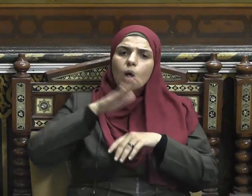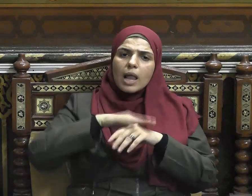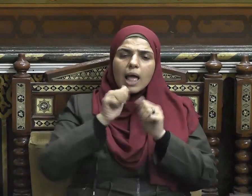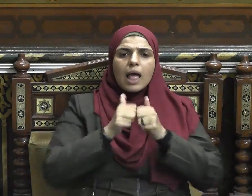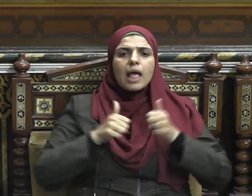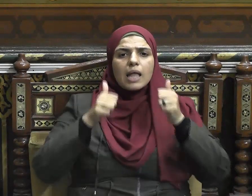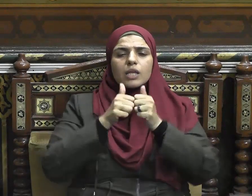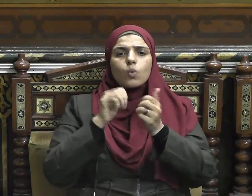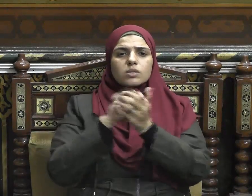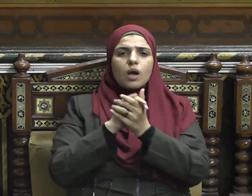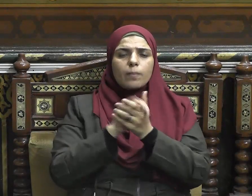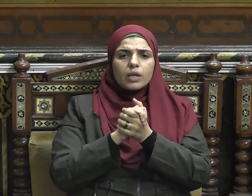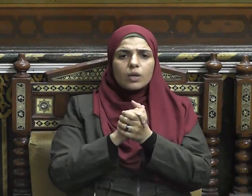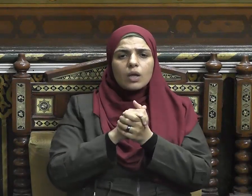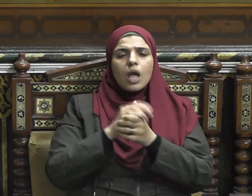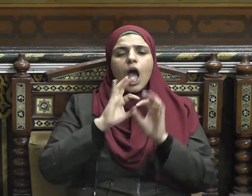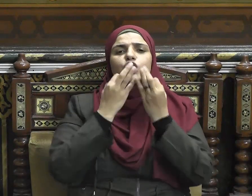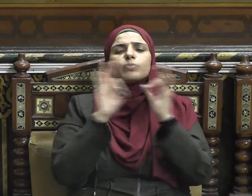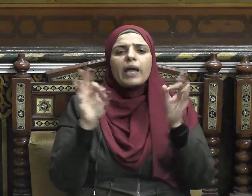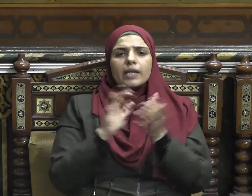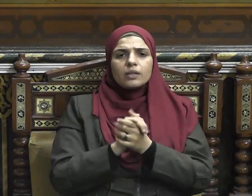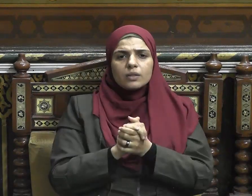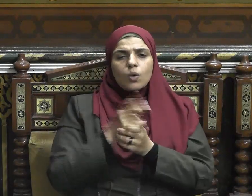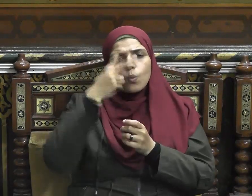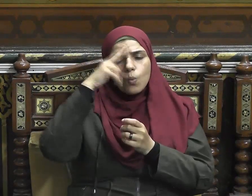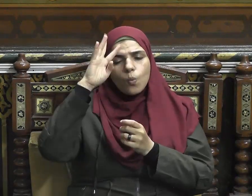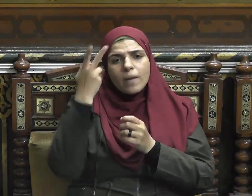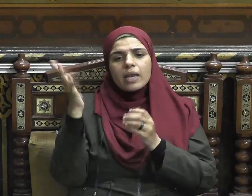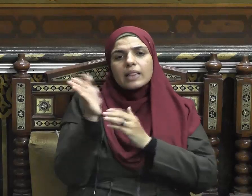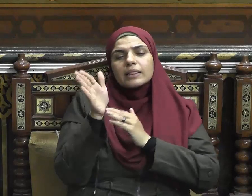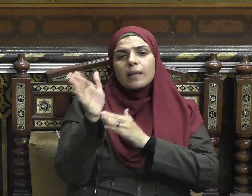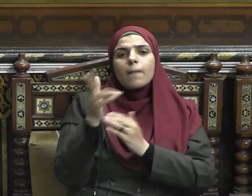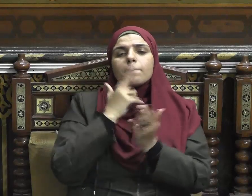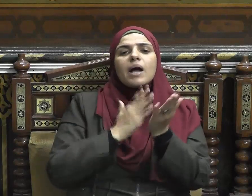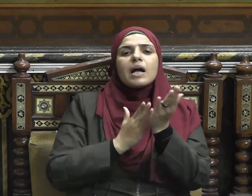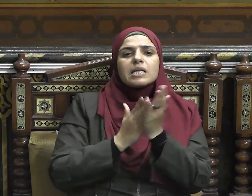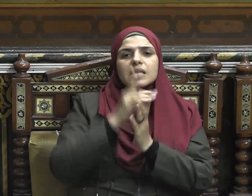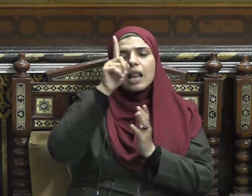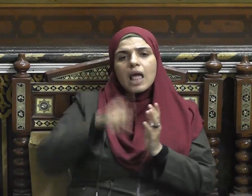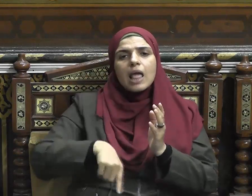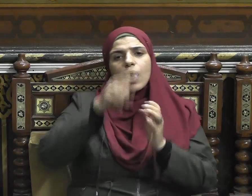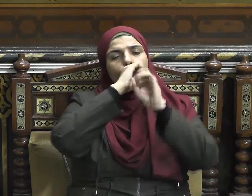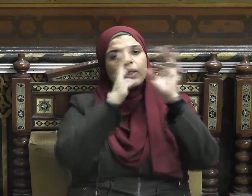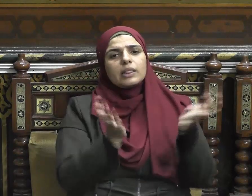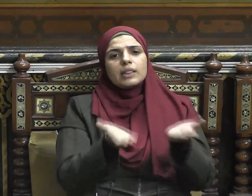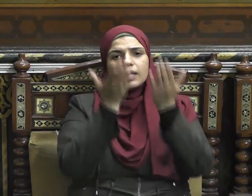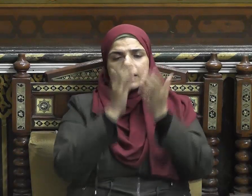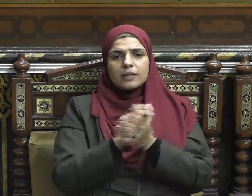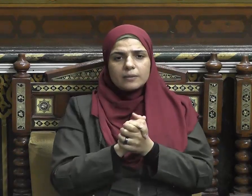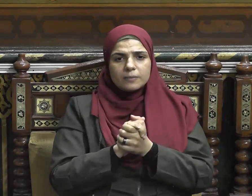ولكم الحمد لله رب العالمين وأشهد أن لا إله إلا الله وحده لا